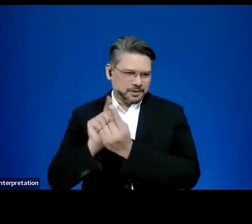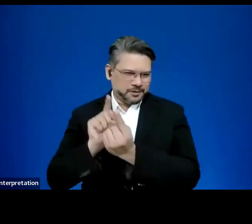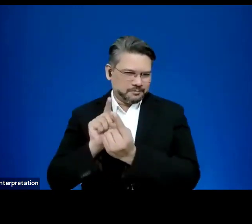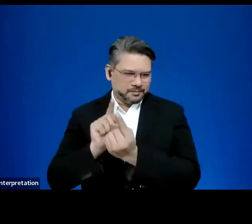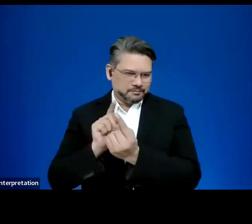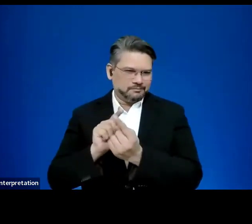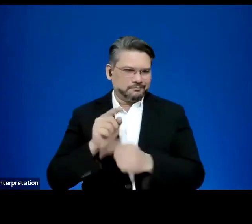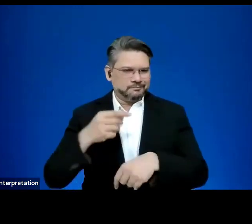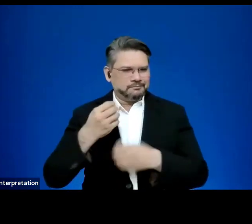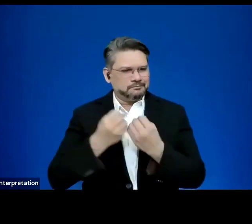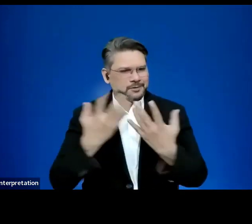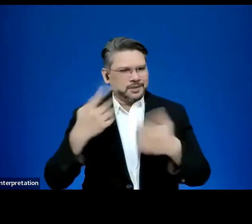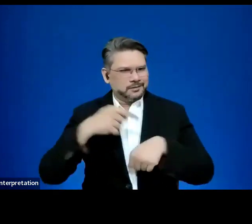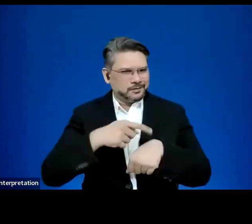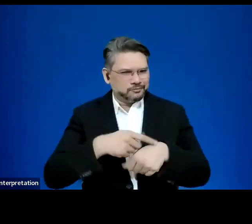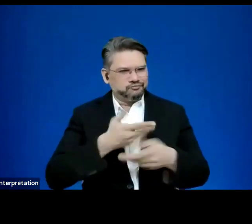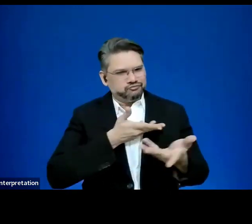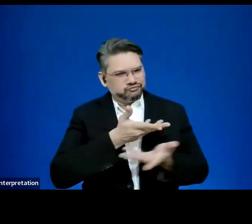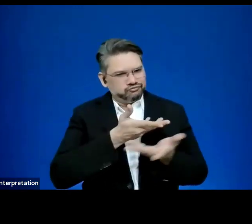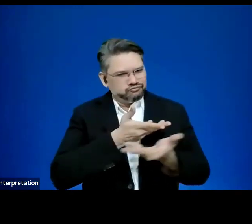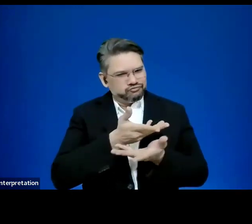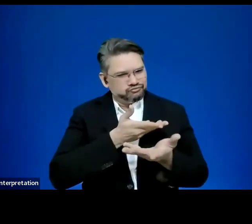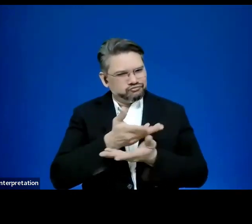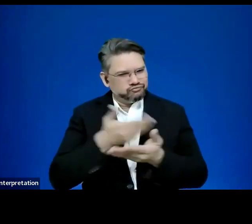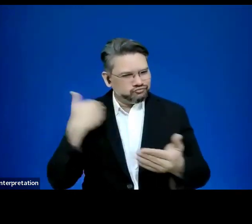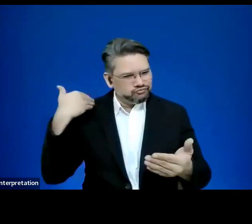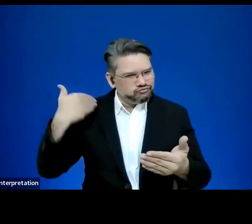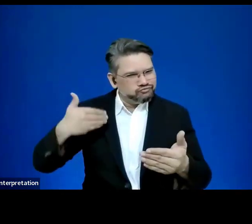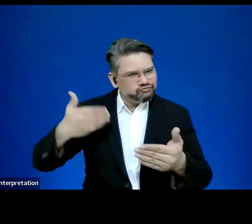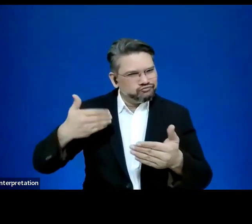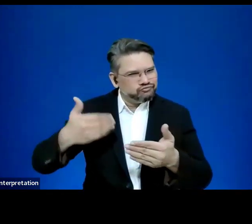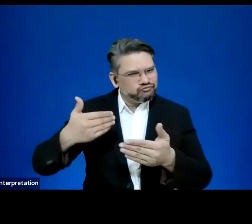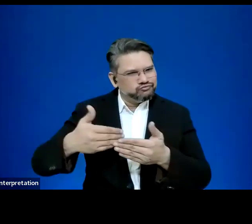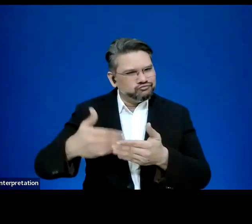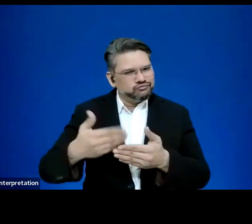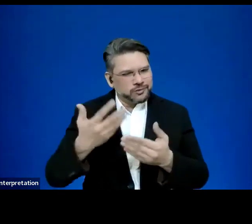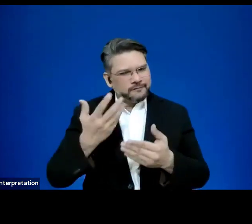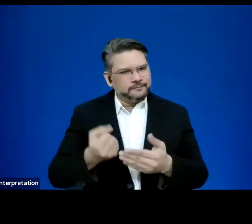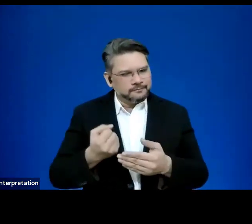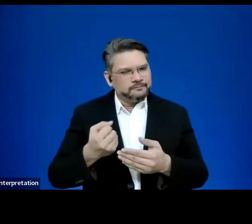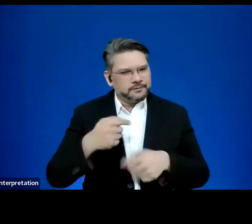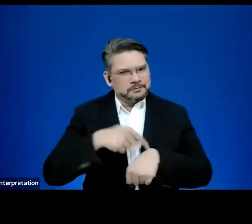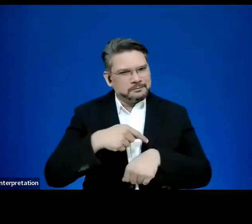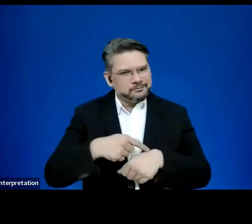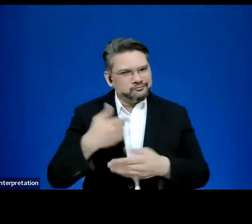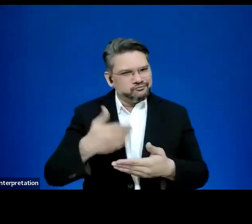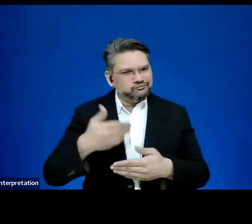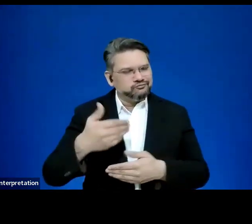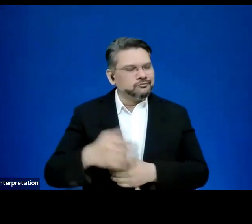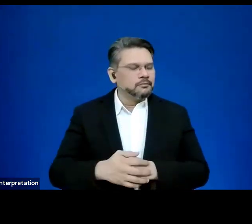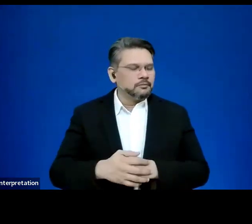他是我们印度的这个残疾的这个社群的会员之一。